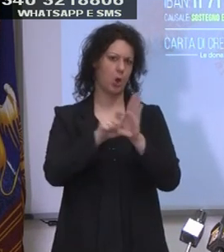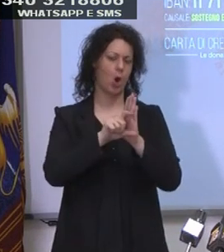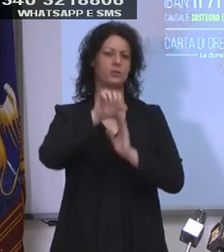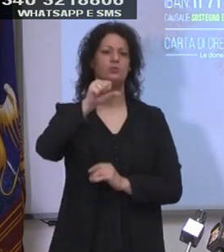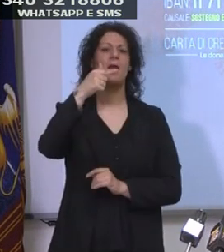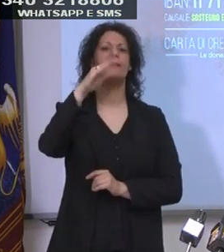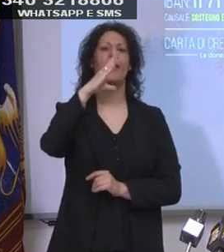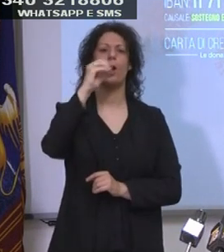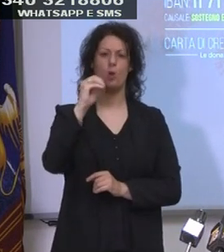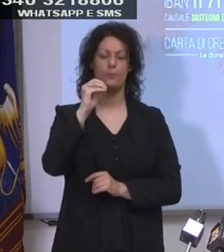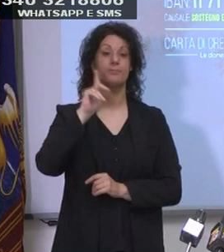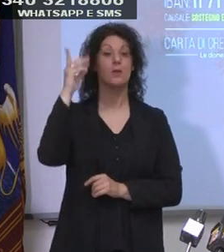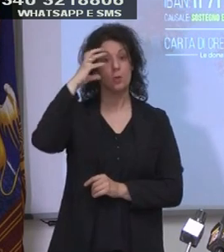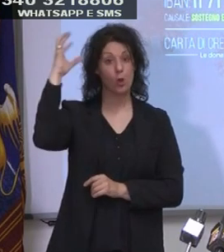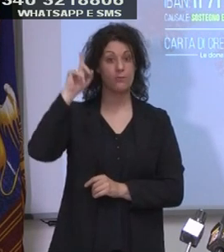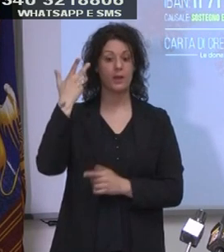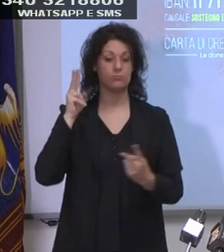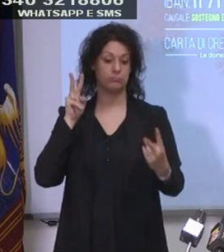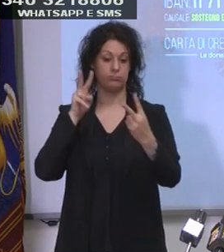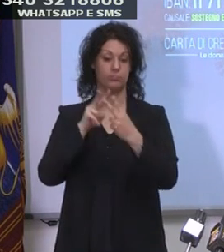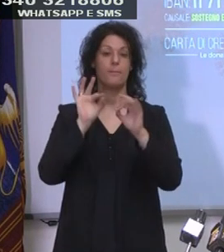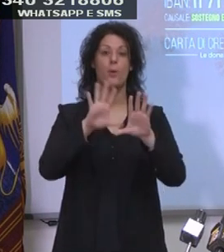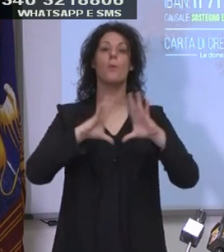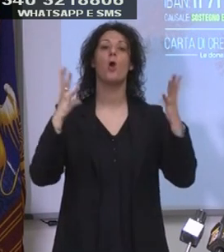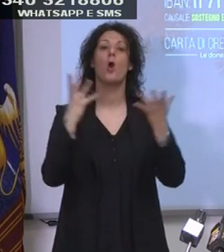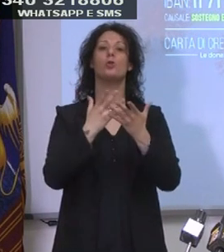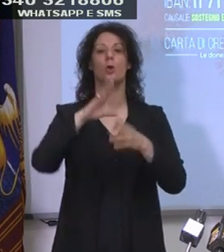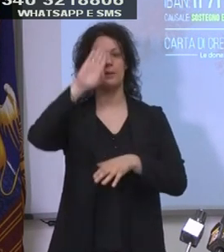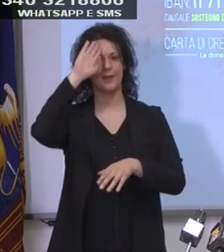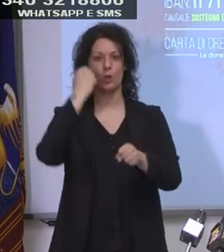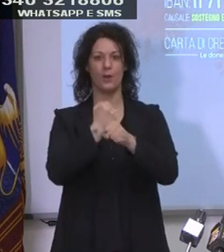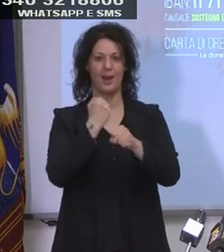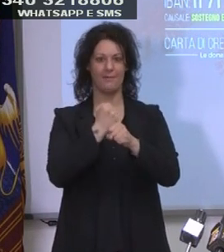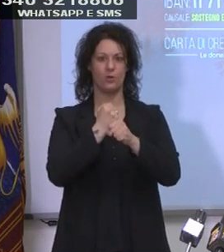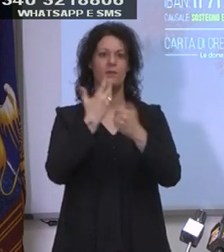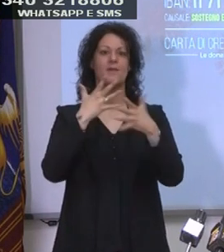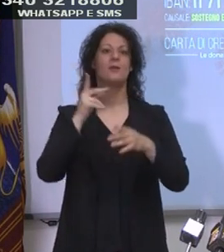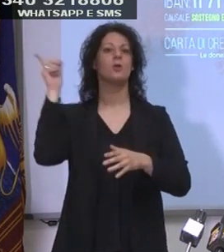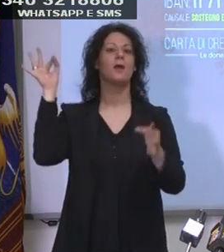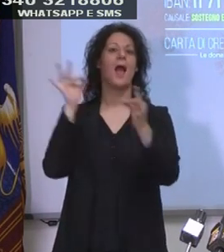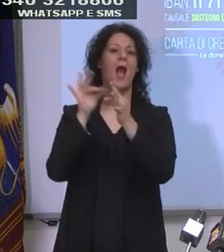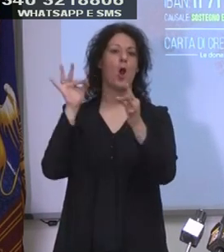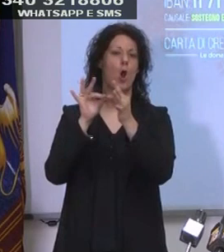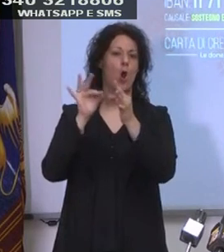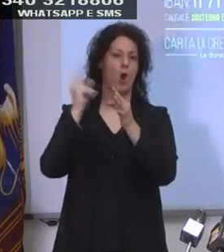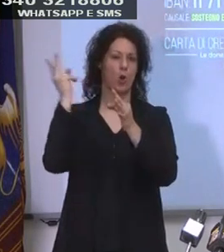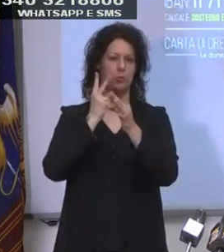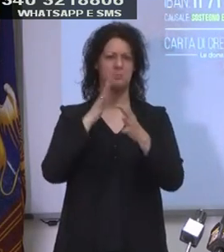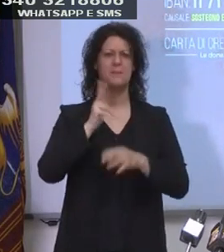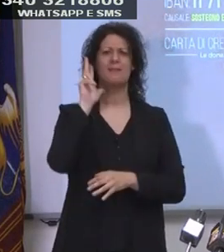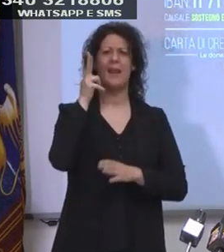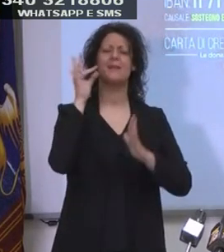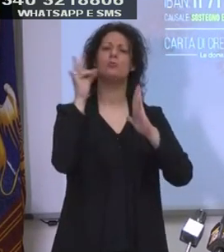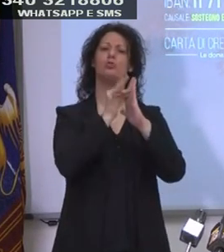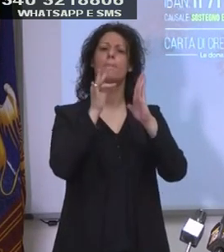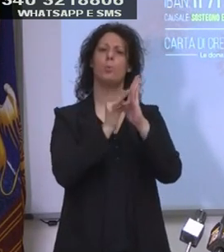incontrato con le parti sociali, col mondo dei datori di lavoro e hanno definito quel famoso accordo dei 13 punti, se non ricordo male sono 13